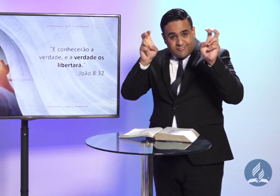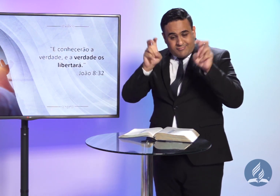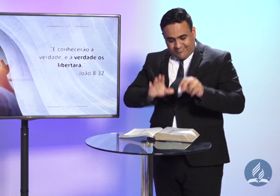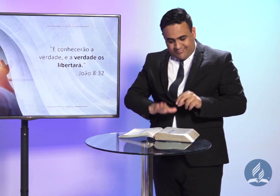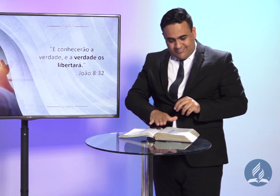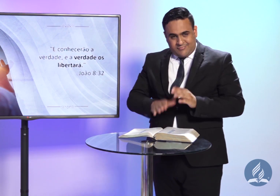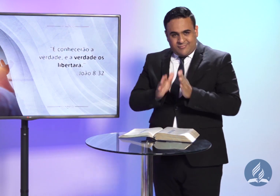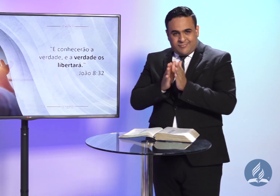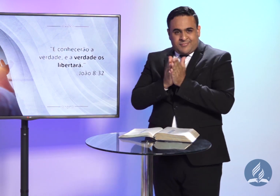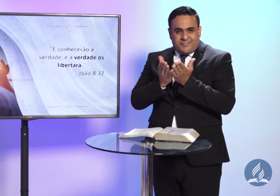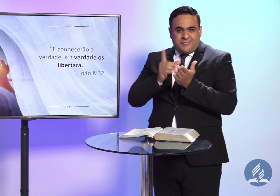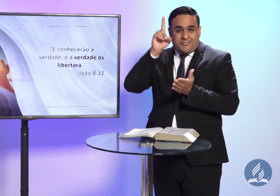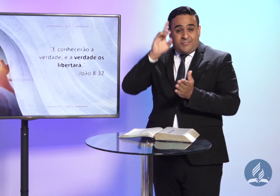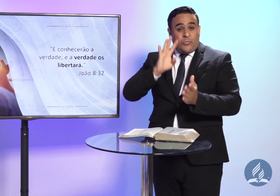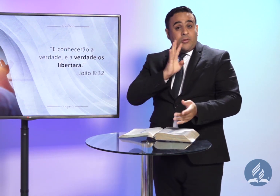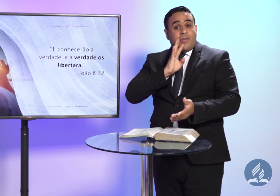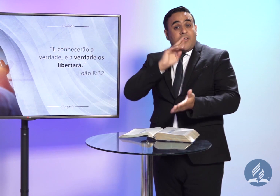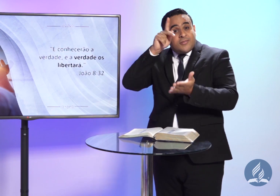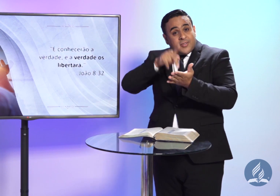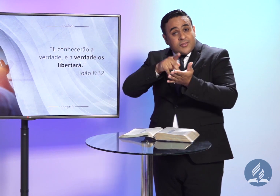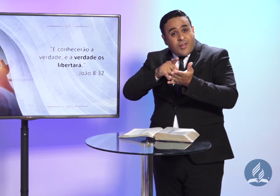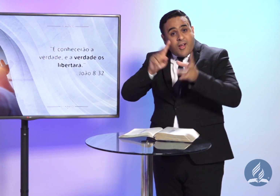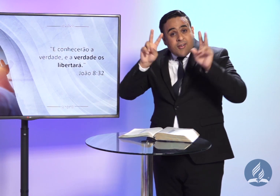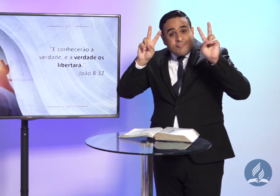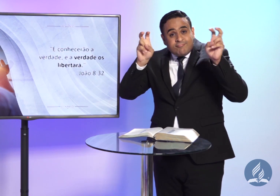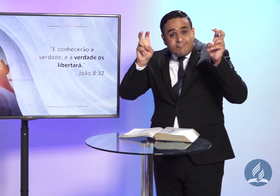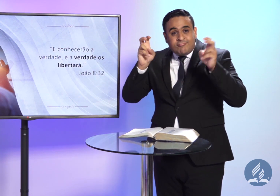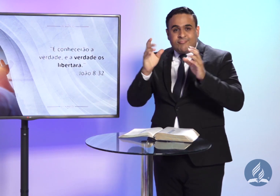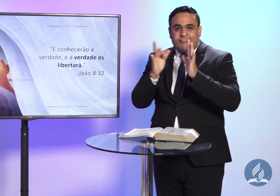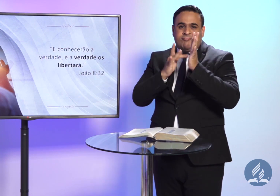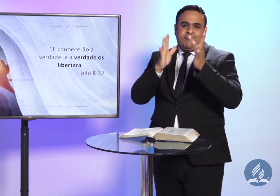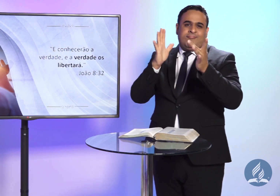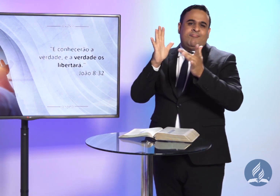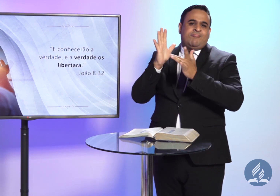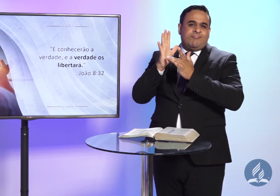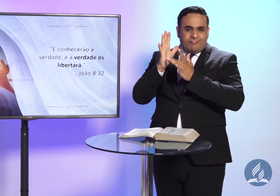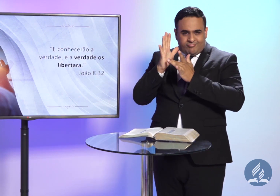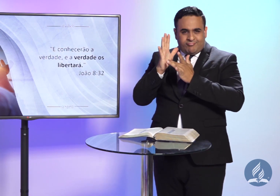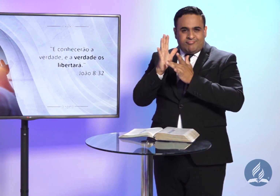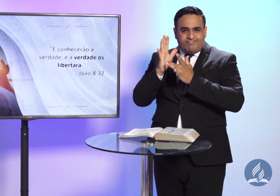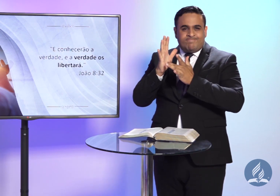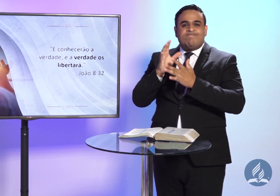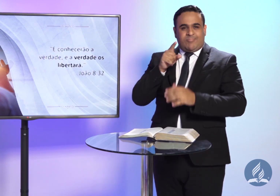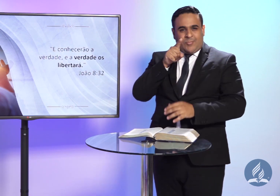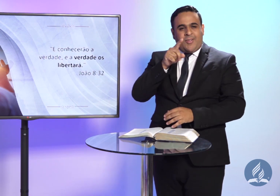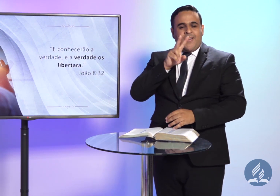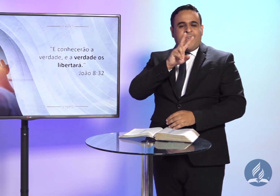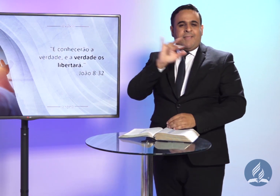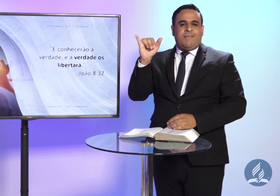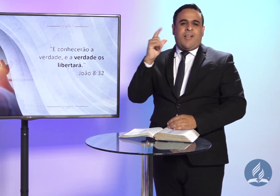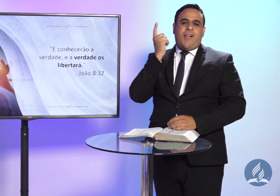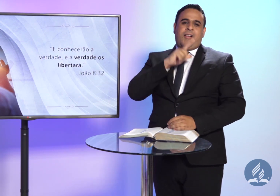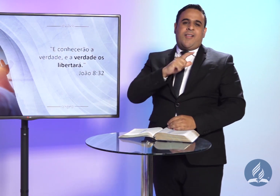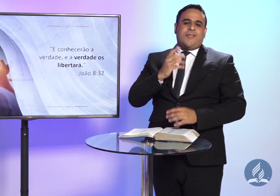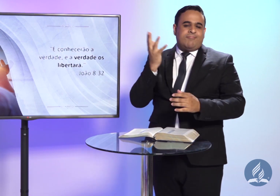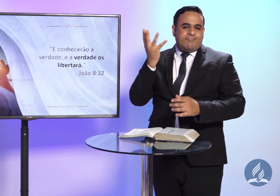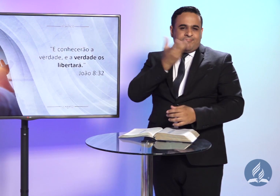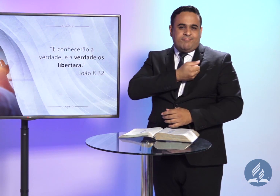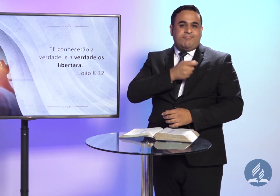verdade. E, como eu já disse, a verdade é a Bíblia, a verdade está na Bíblia. Por isso que você precisa